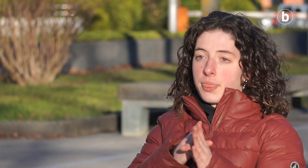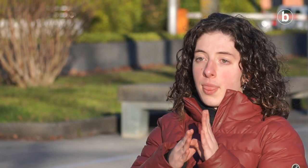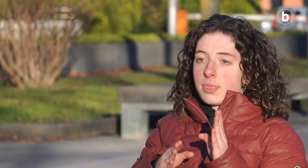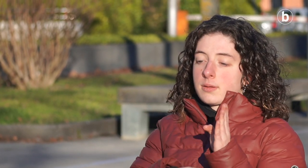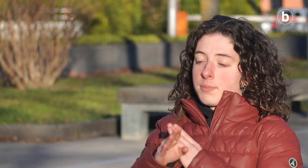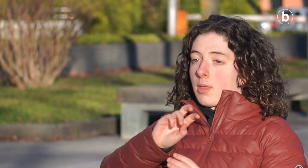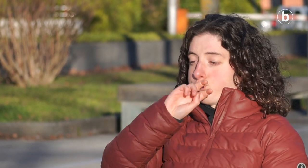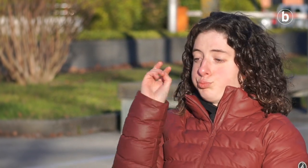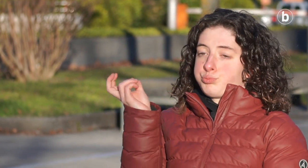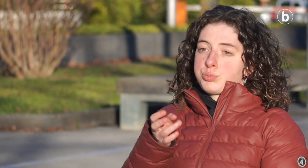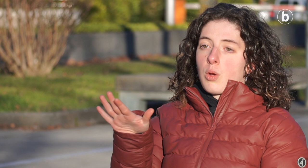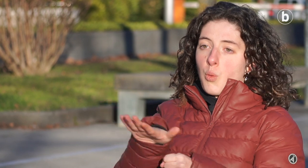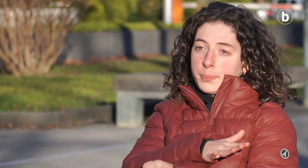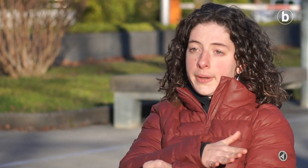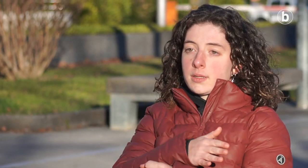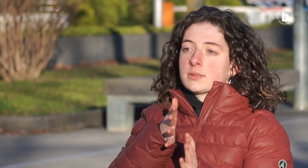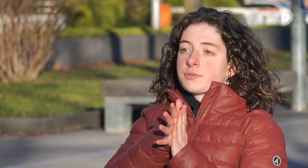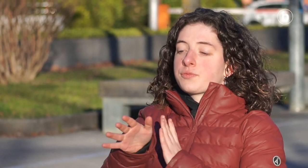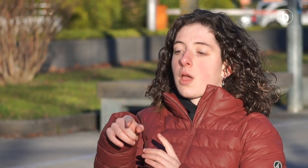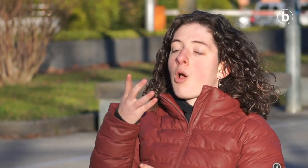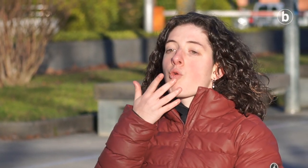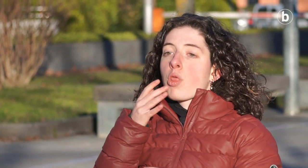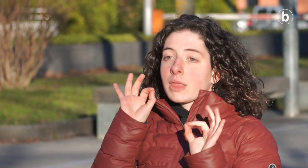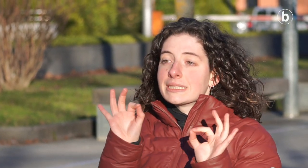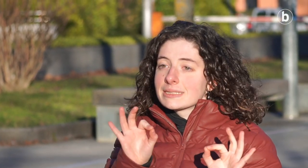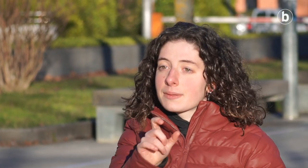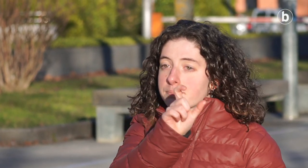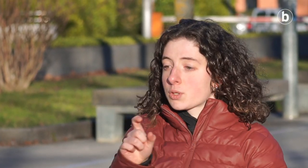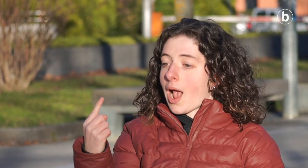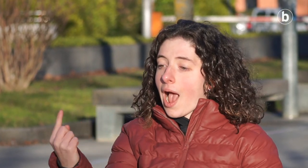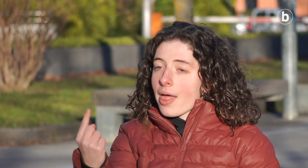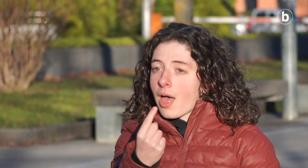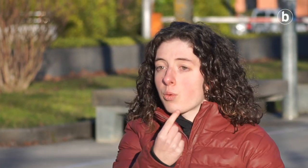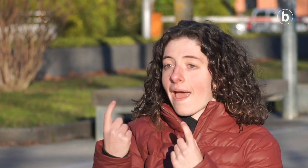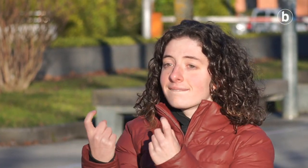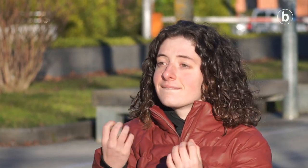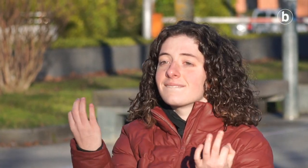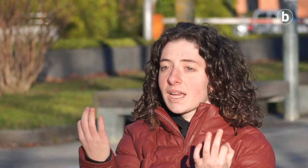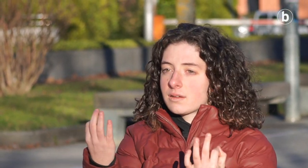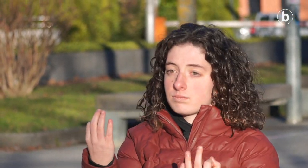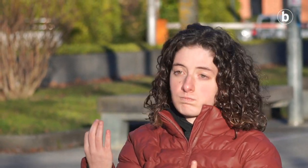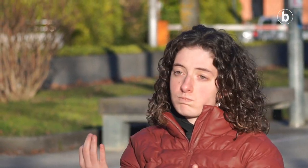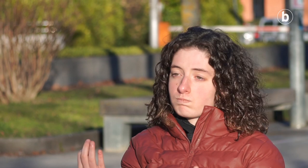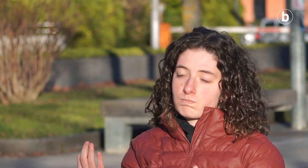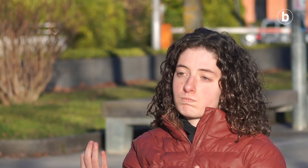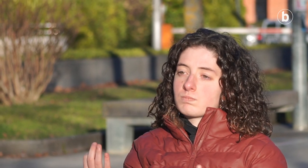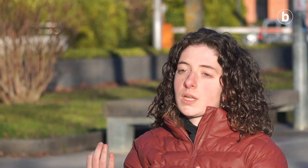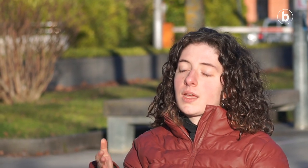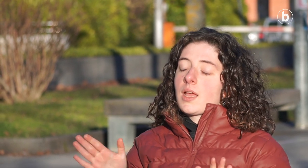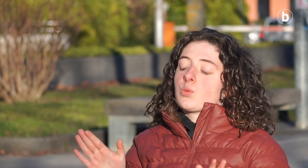lantzen dituztela eta orduen karo. Oso anitza da. Karo, jakin behar da, pertsona bakoitzaren